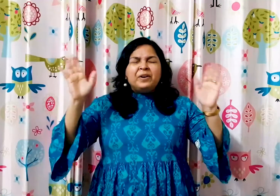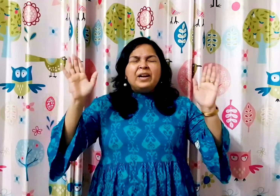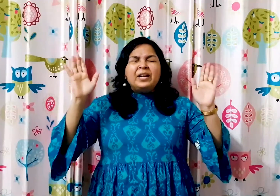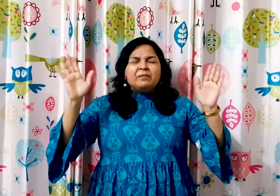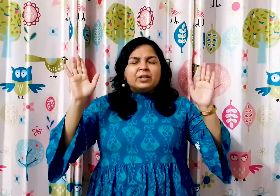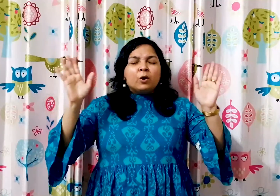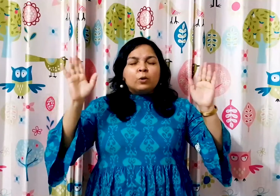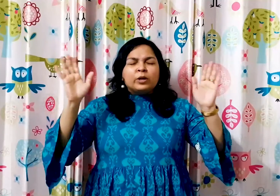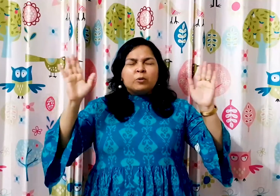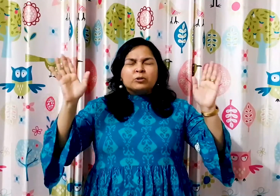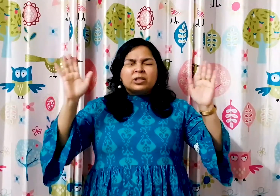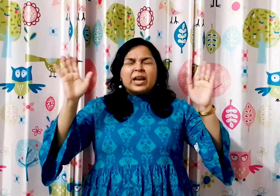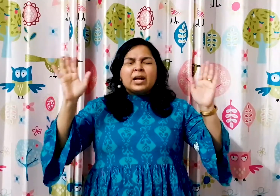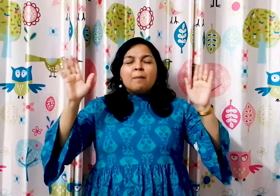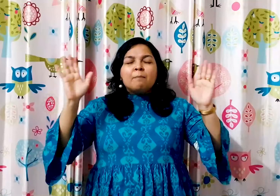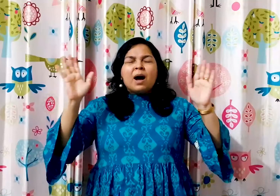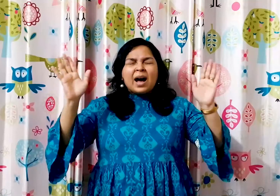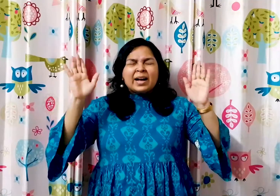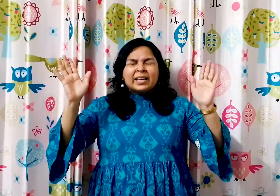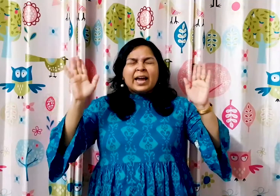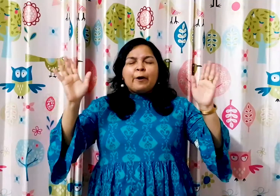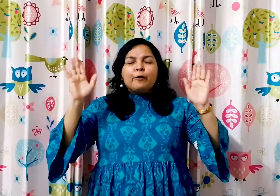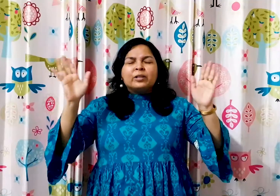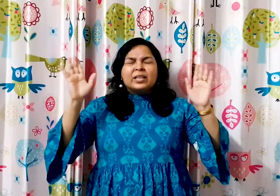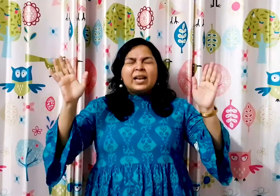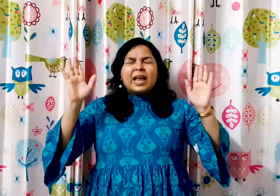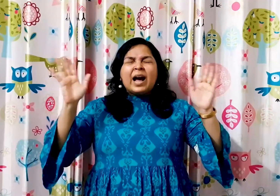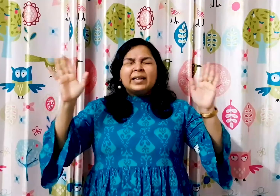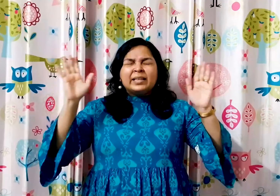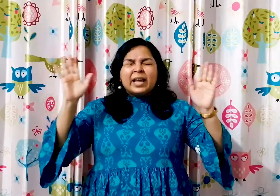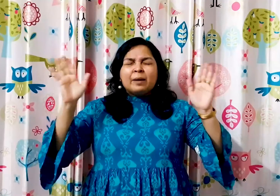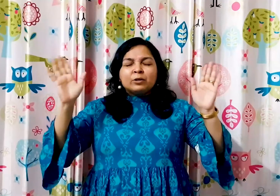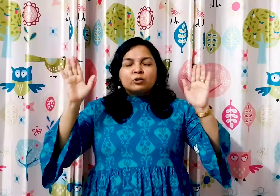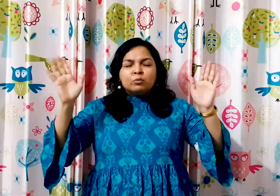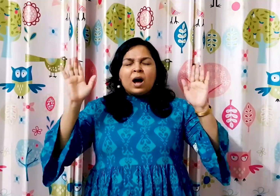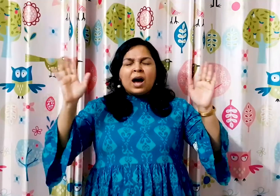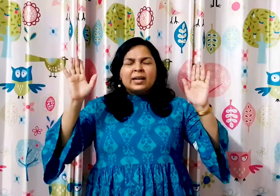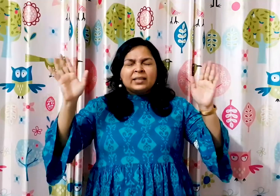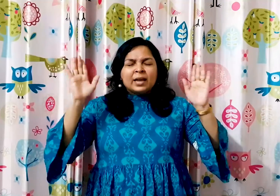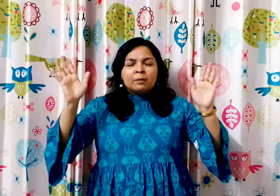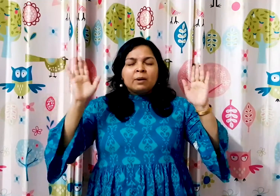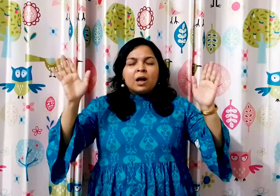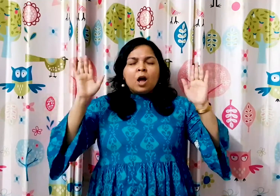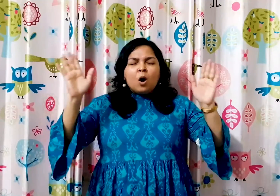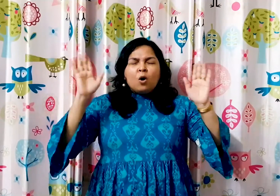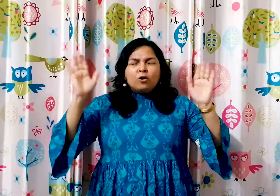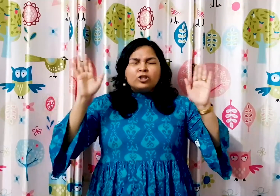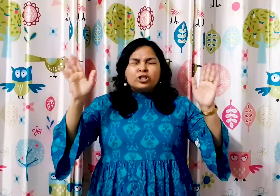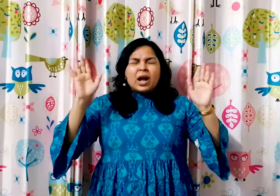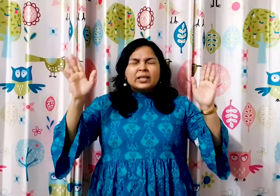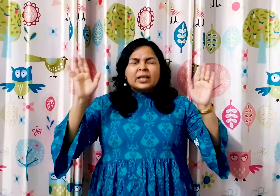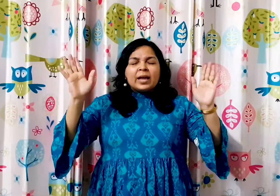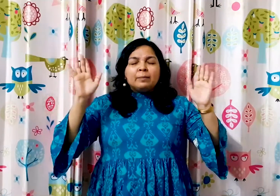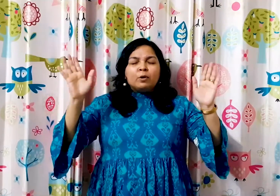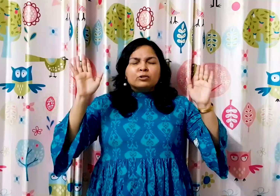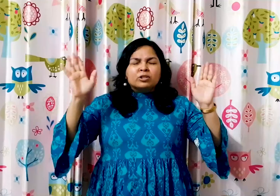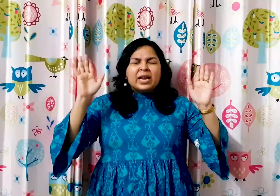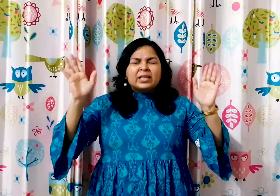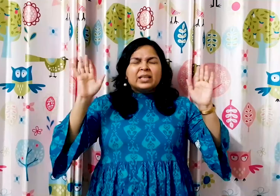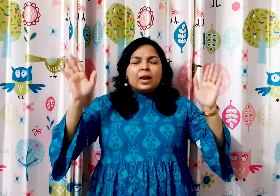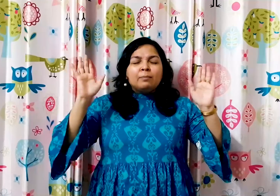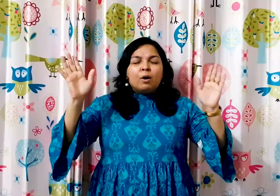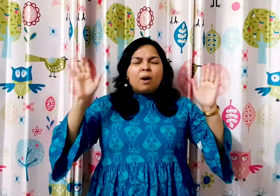be filled with the Holy Ghost zika ma ake o tale ante abasu ante o shata ya